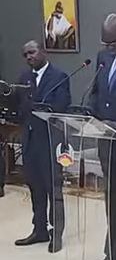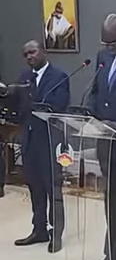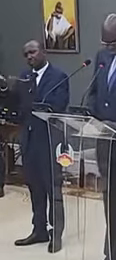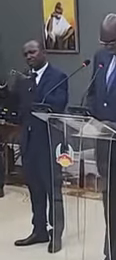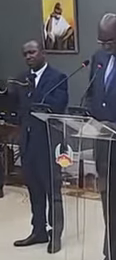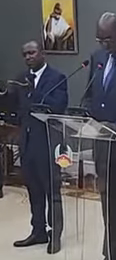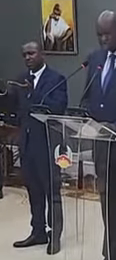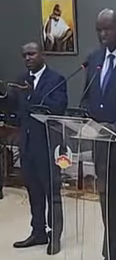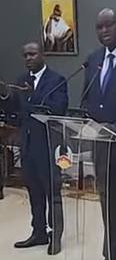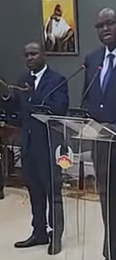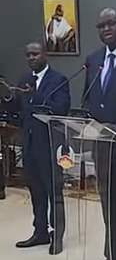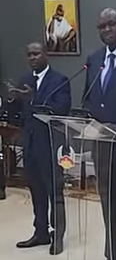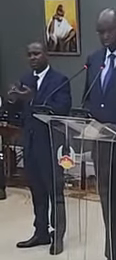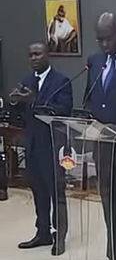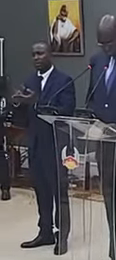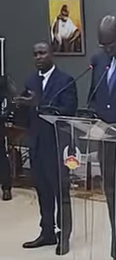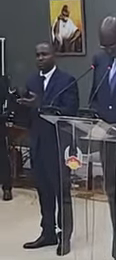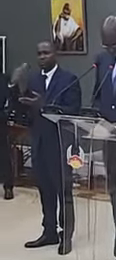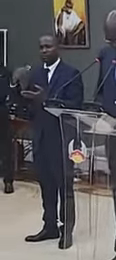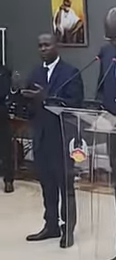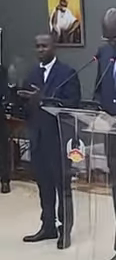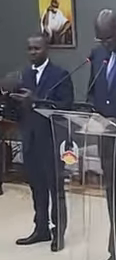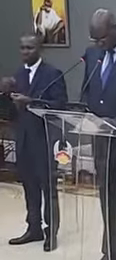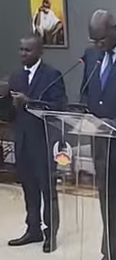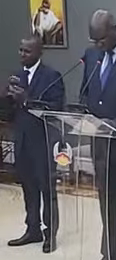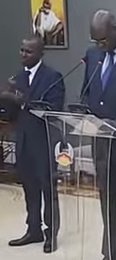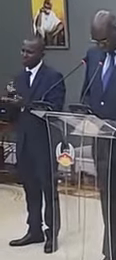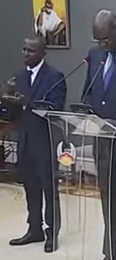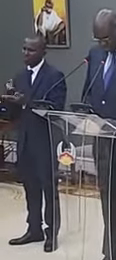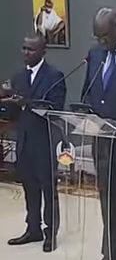com financiamentos predominantemente concessionais,